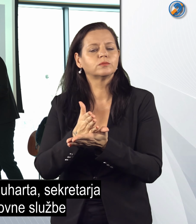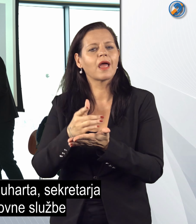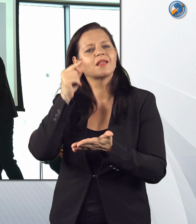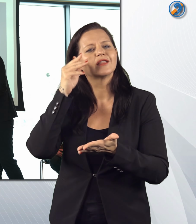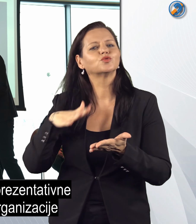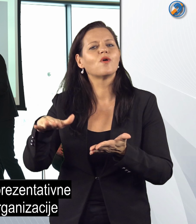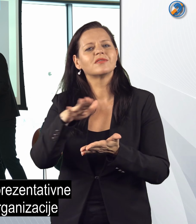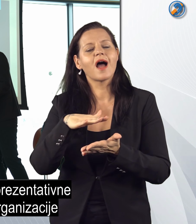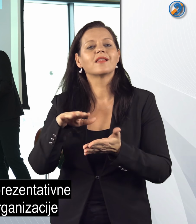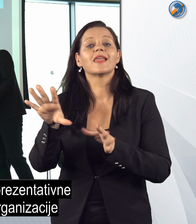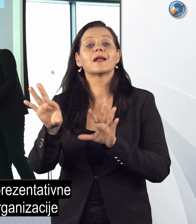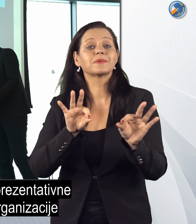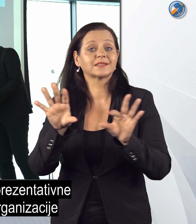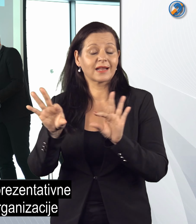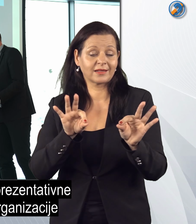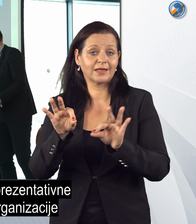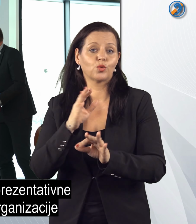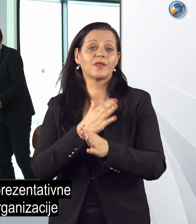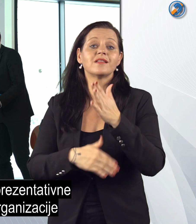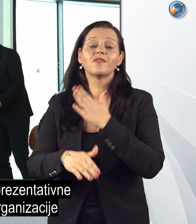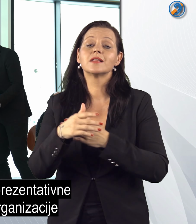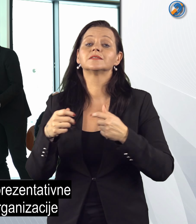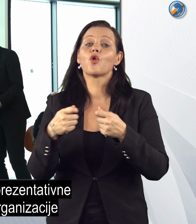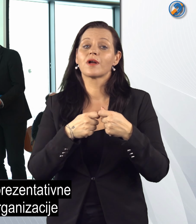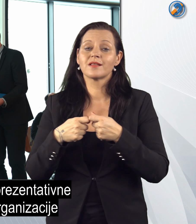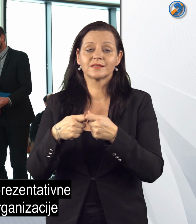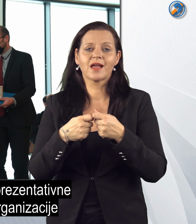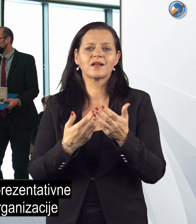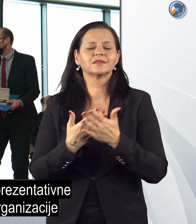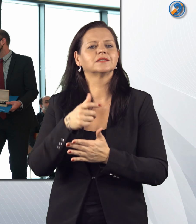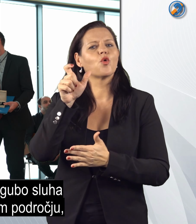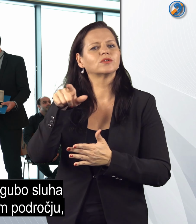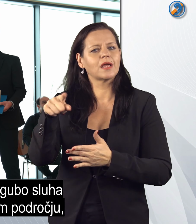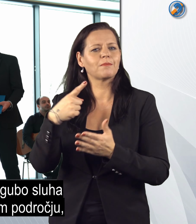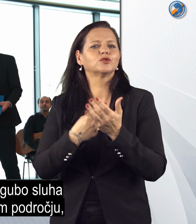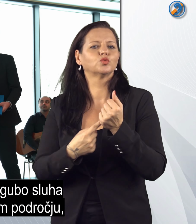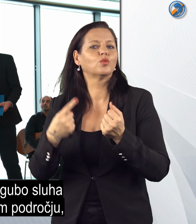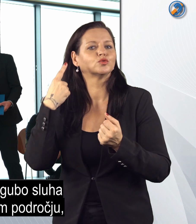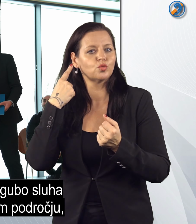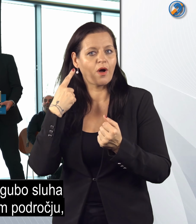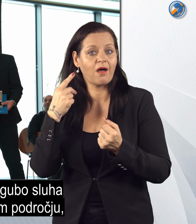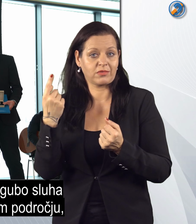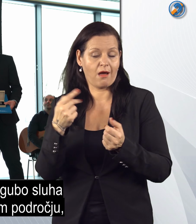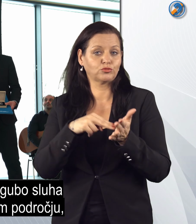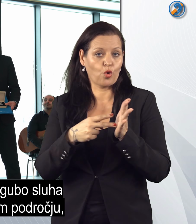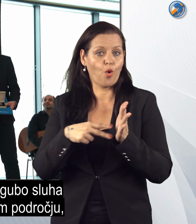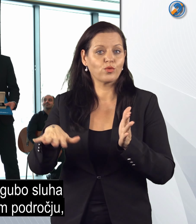invalidske organizacije za osebe z izgubo sluha na strokovnem področju,